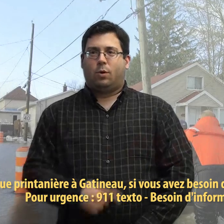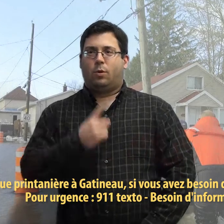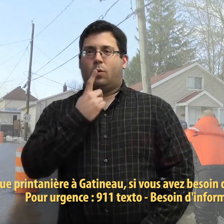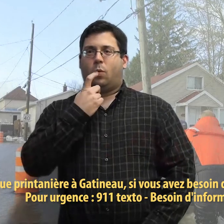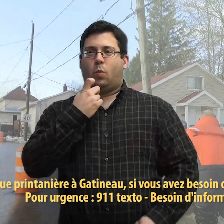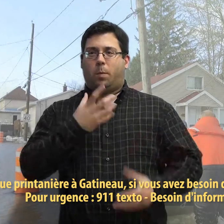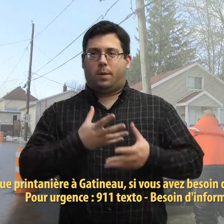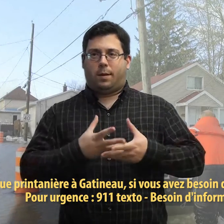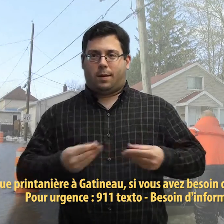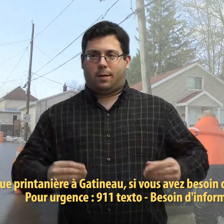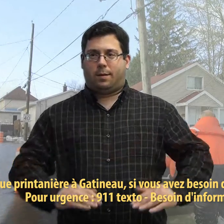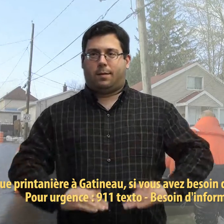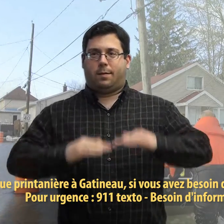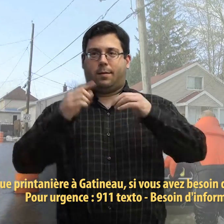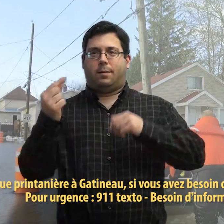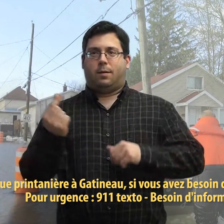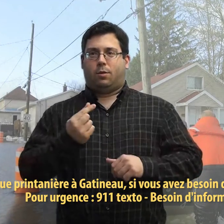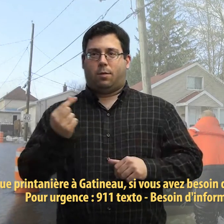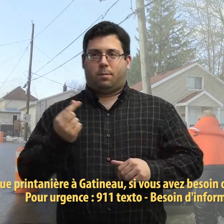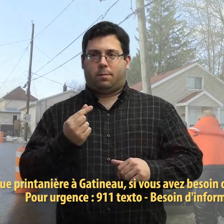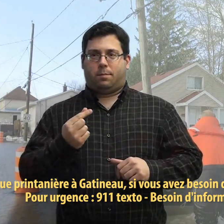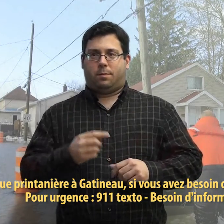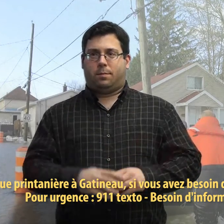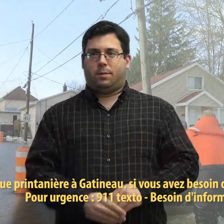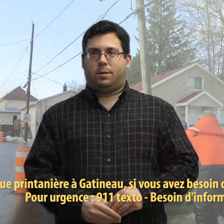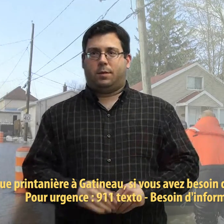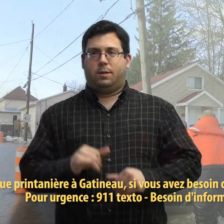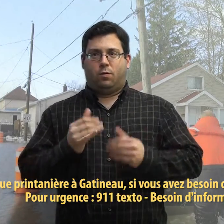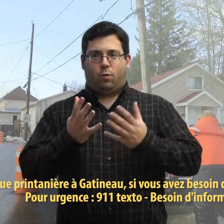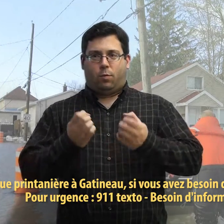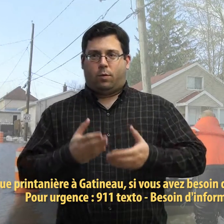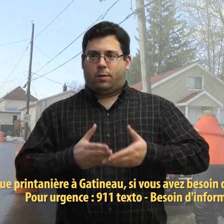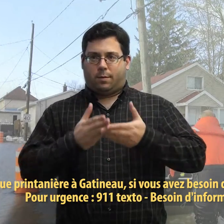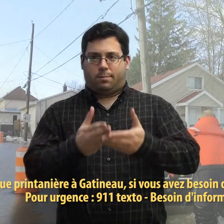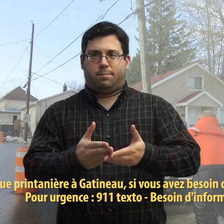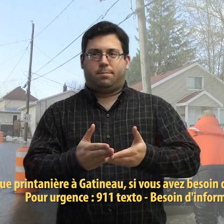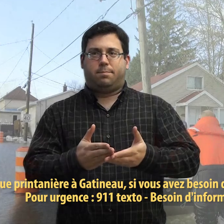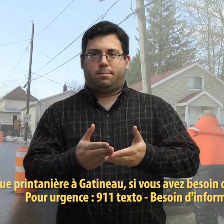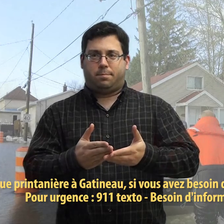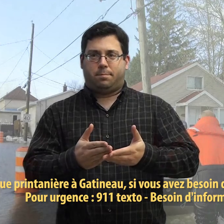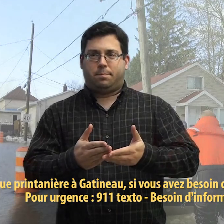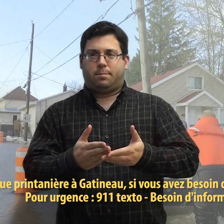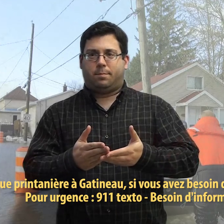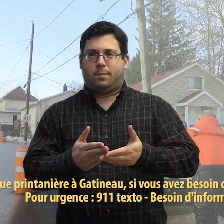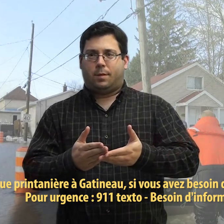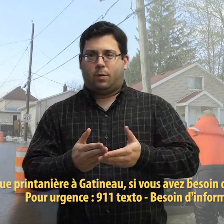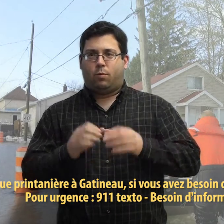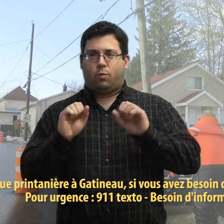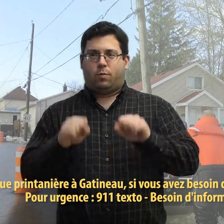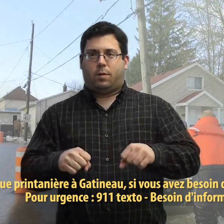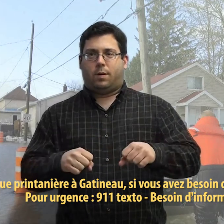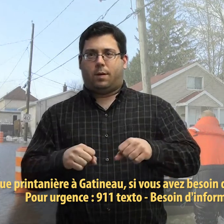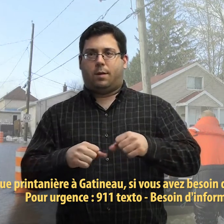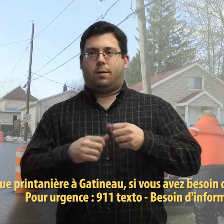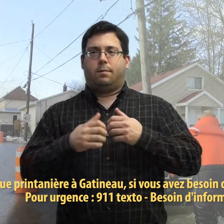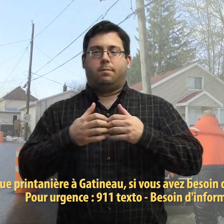Crue printanière à Gatineau. Si vous avez besoin d'aide, vous pouvez, par